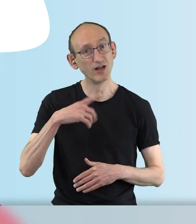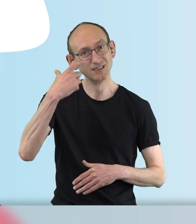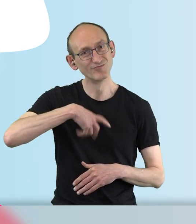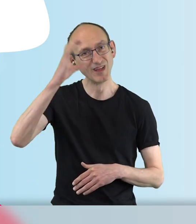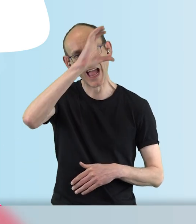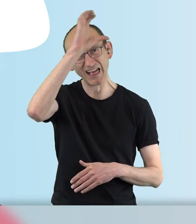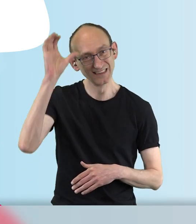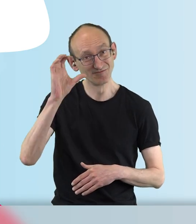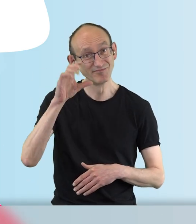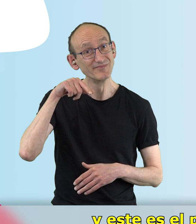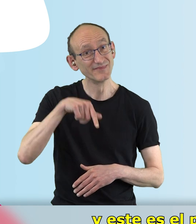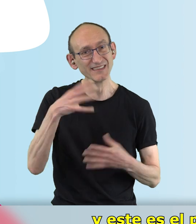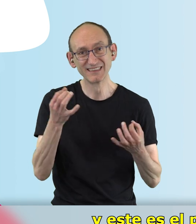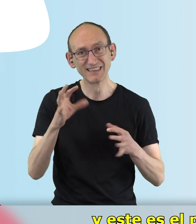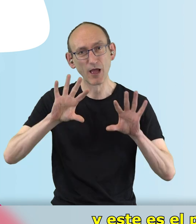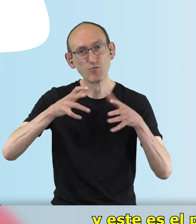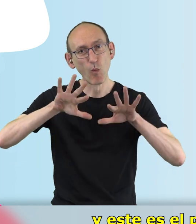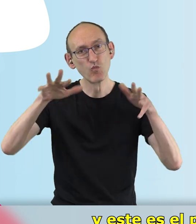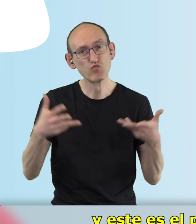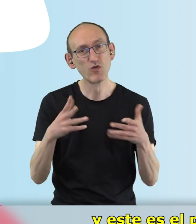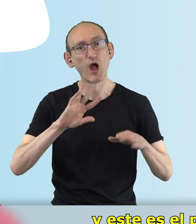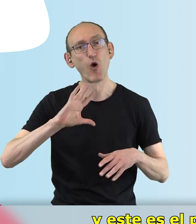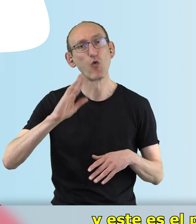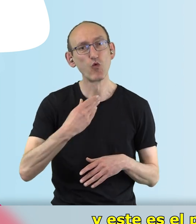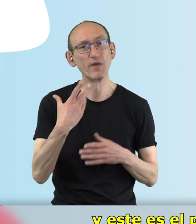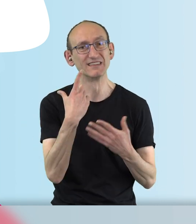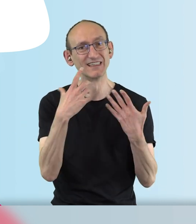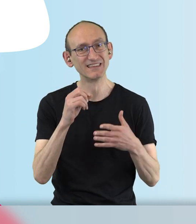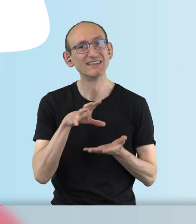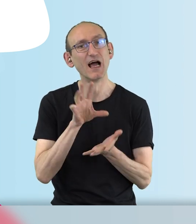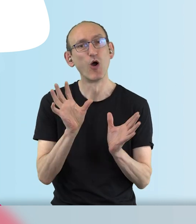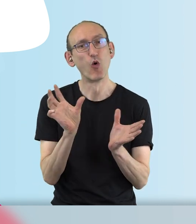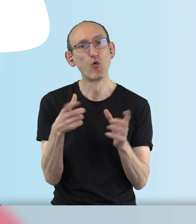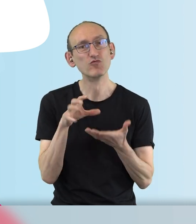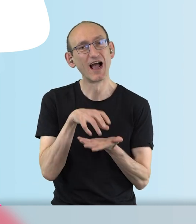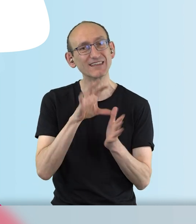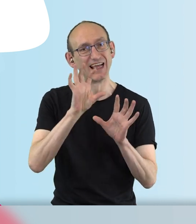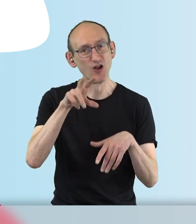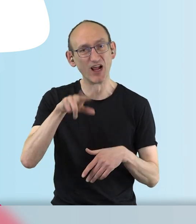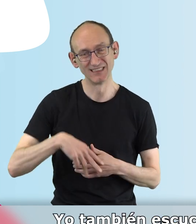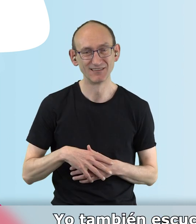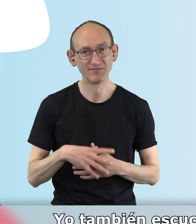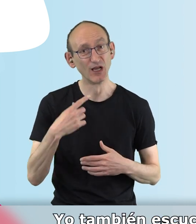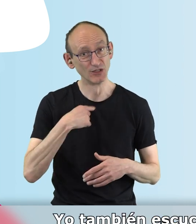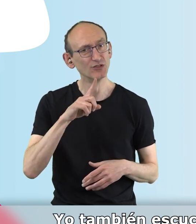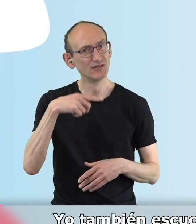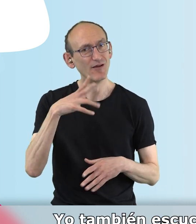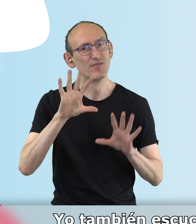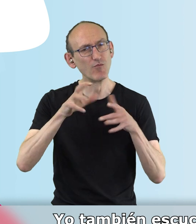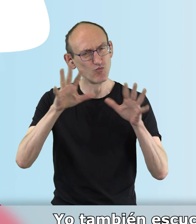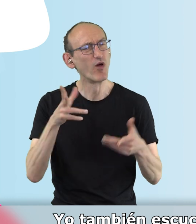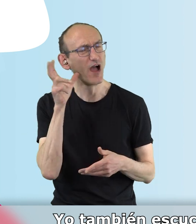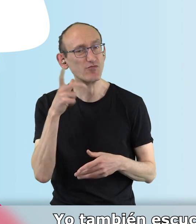Hola, soy Concha Chamorro y este es el podcast del Club de los 60 de la Junta de Castilla y León. Yo también